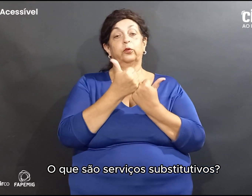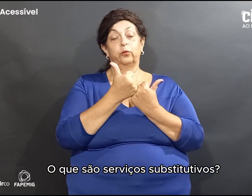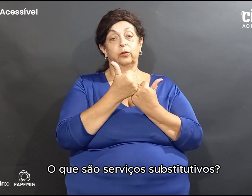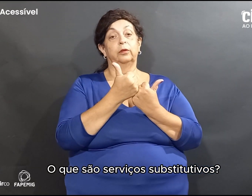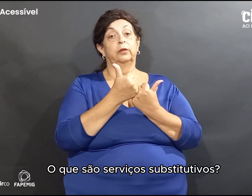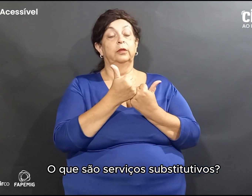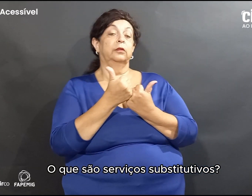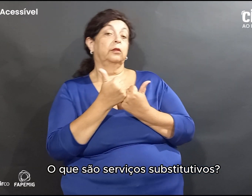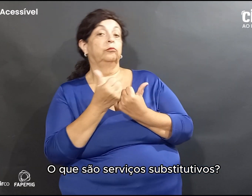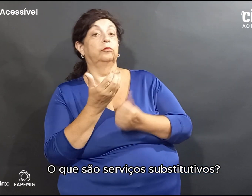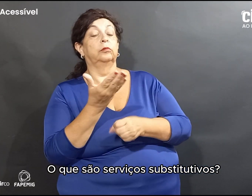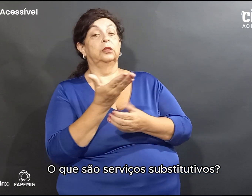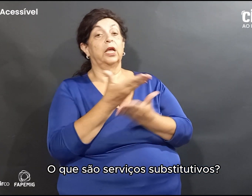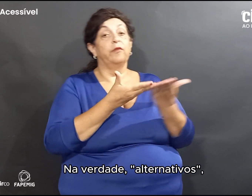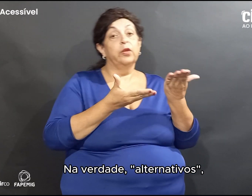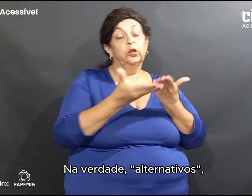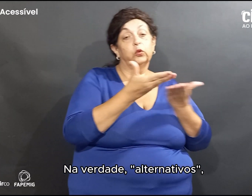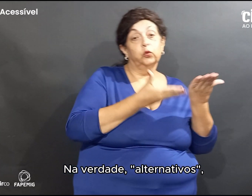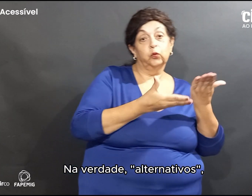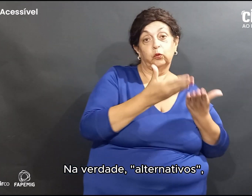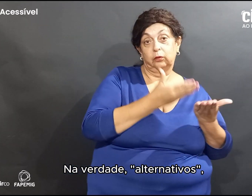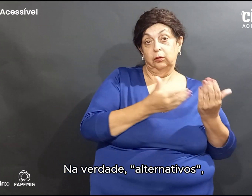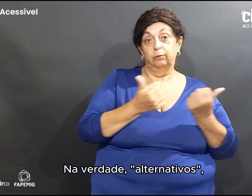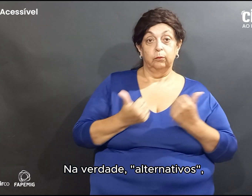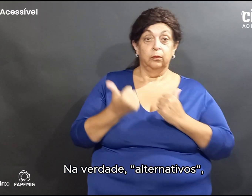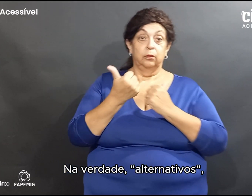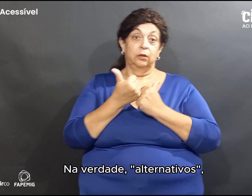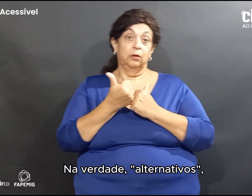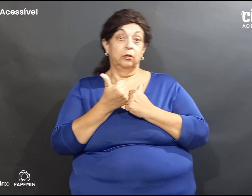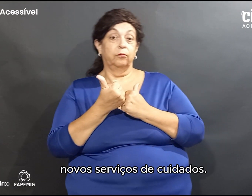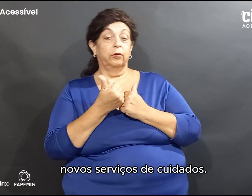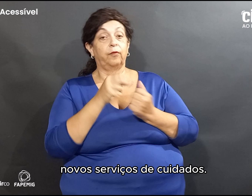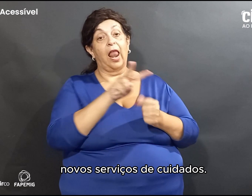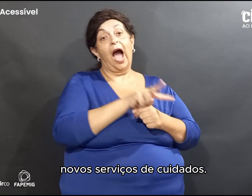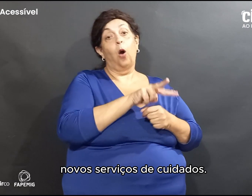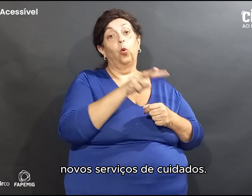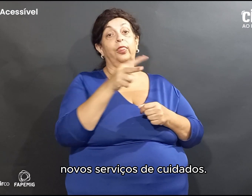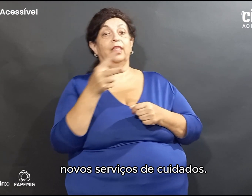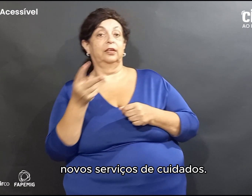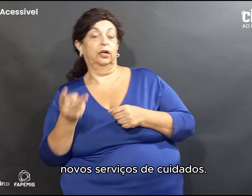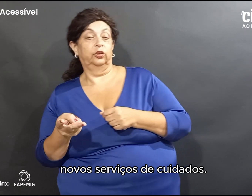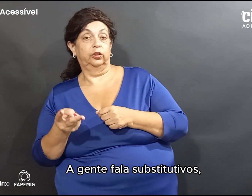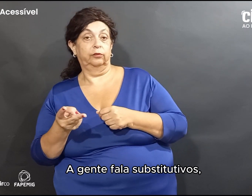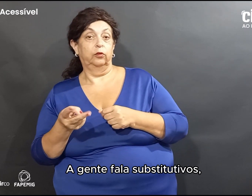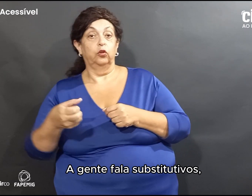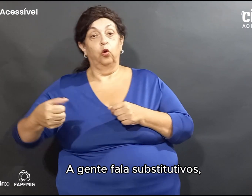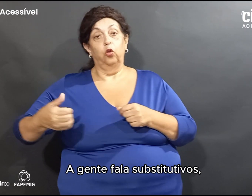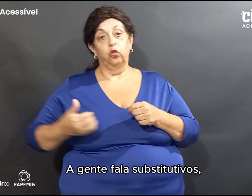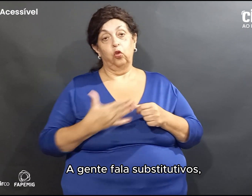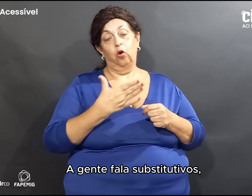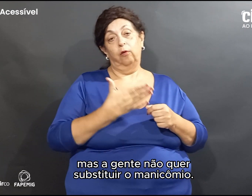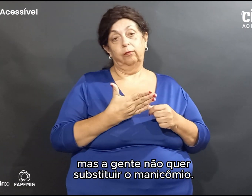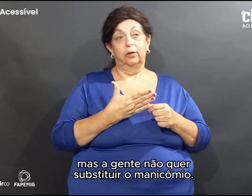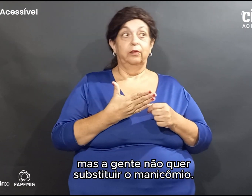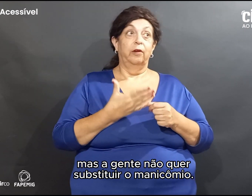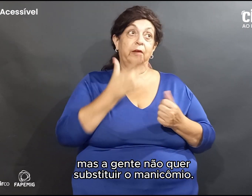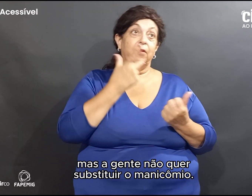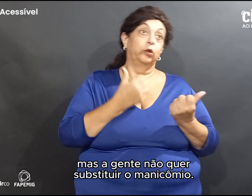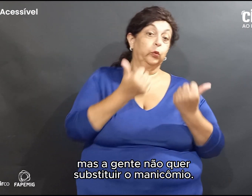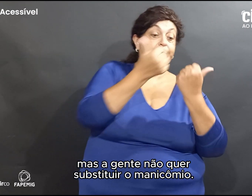serviços, né, substitutivos, na verdade, alternativos, novos serviços de cuidado. A gente fala substitutivos, mas a gente não quer substituir o manicômio, a